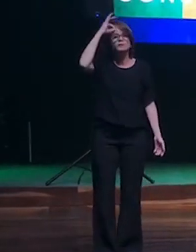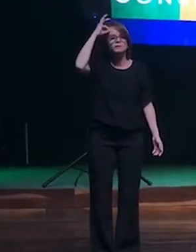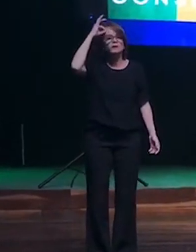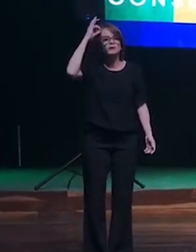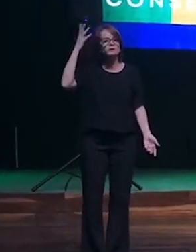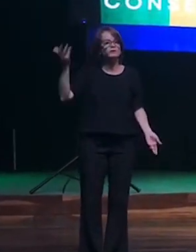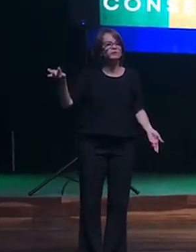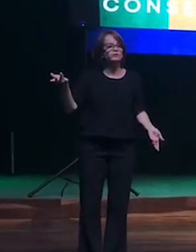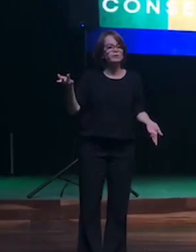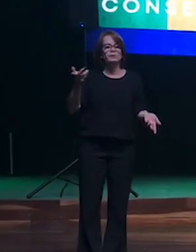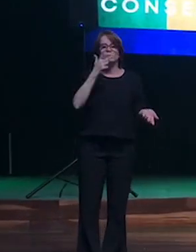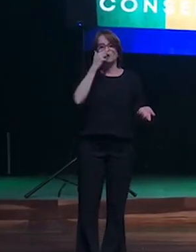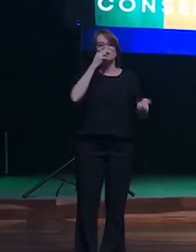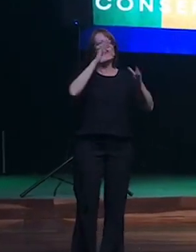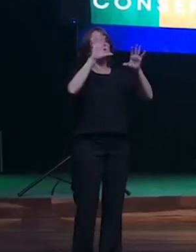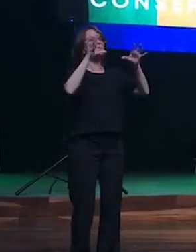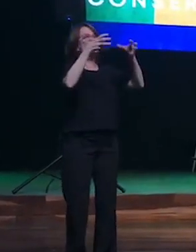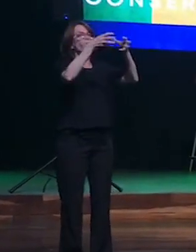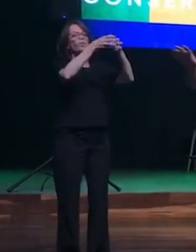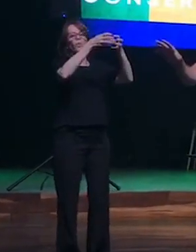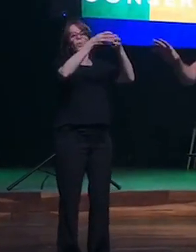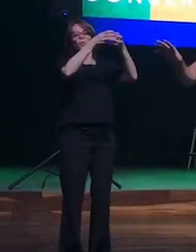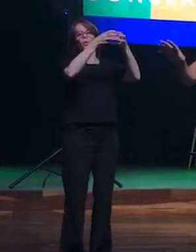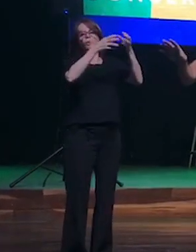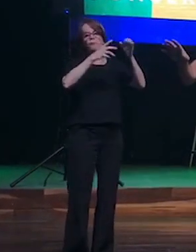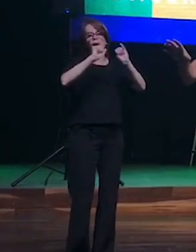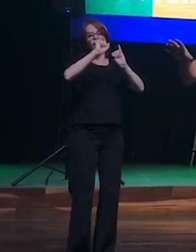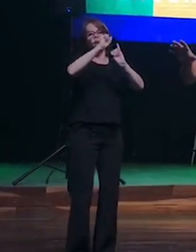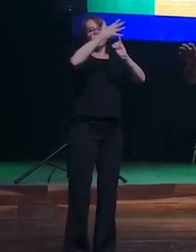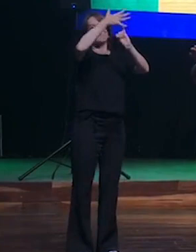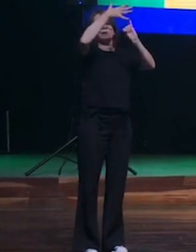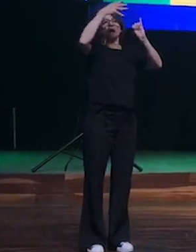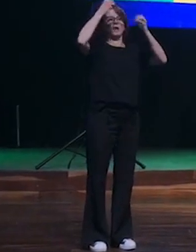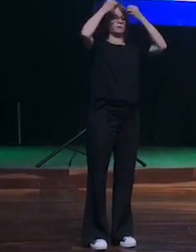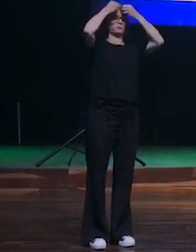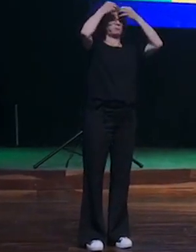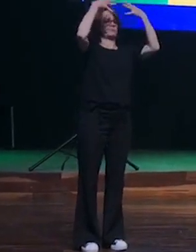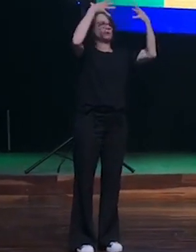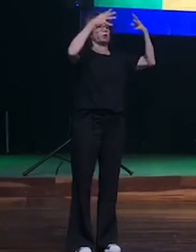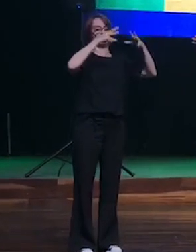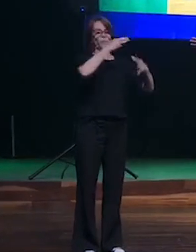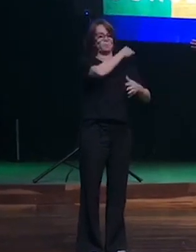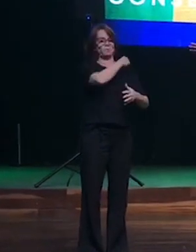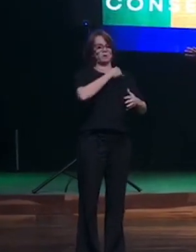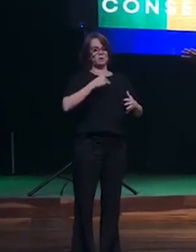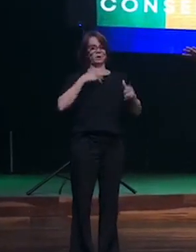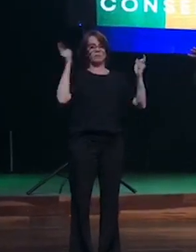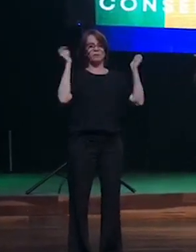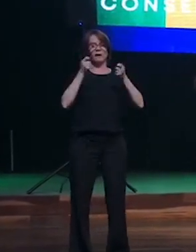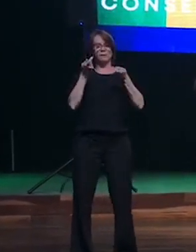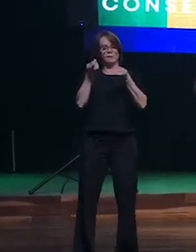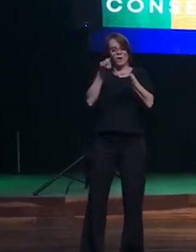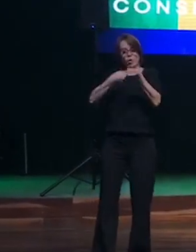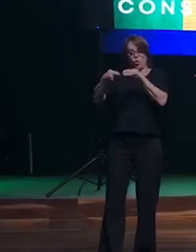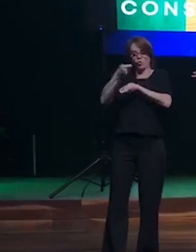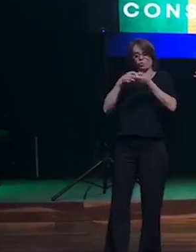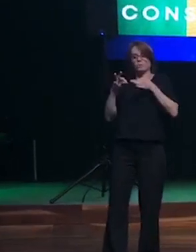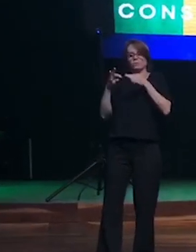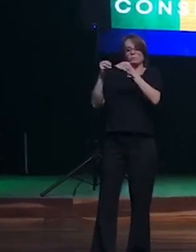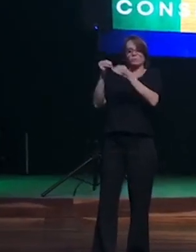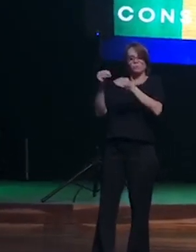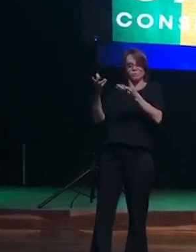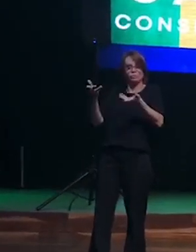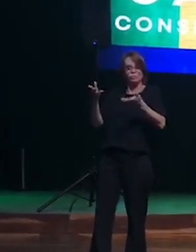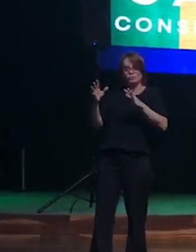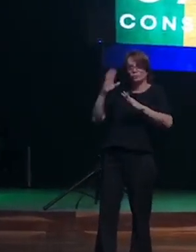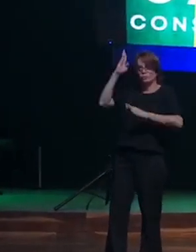mente iluminada ou um conjunto de mentes iluminados ali no ministério é capaz de reger toda a economia. Eles